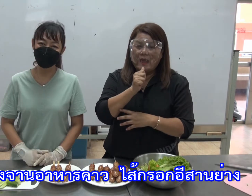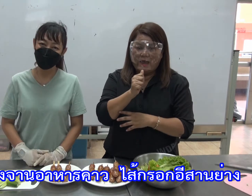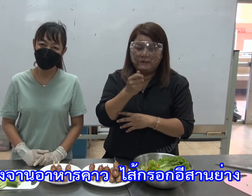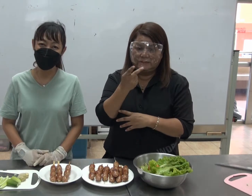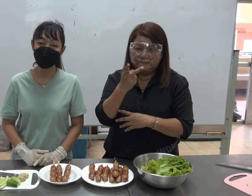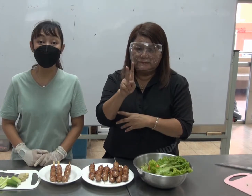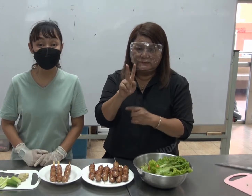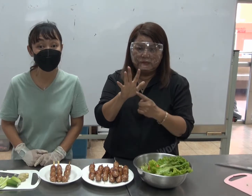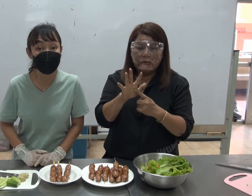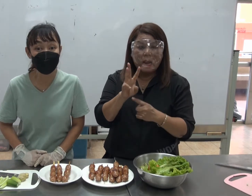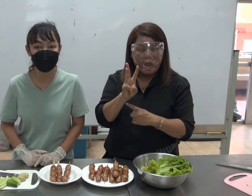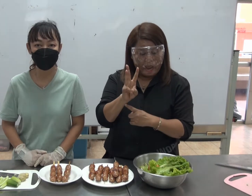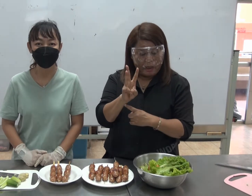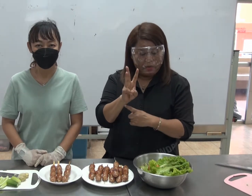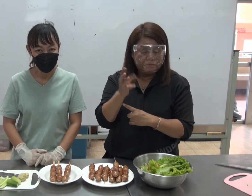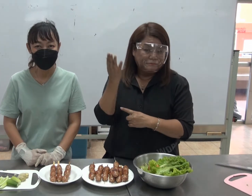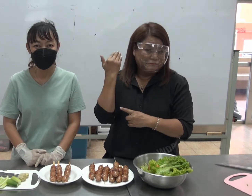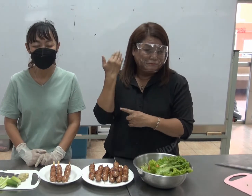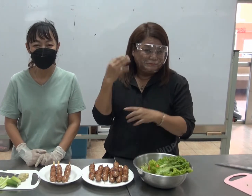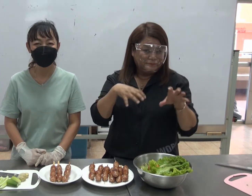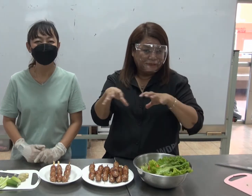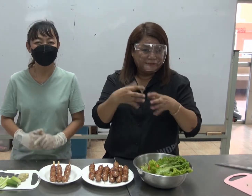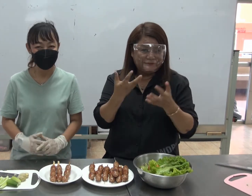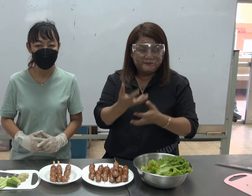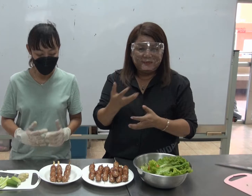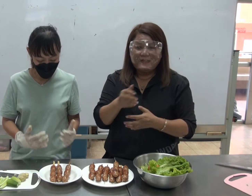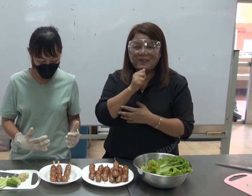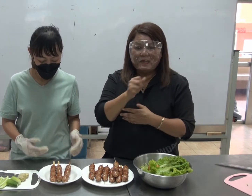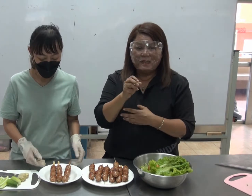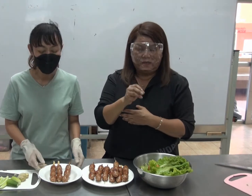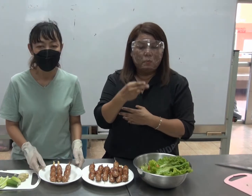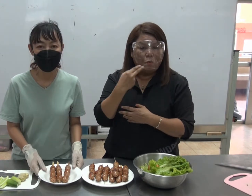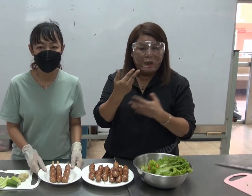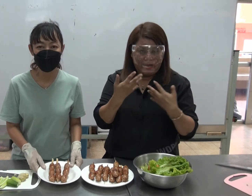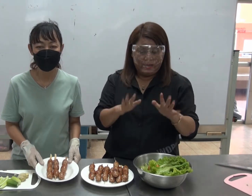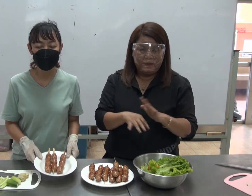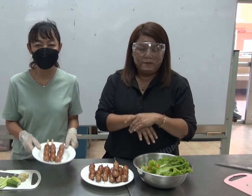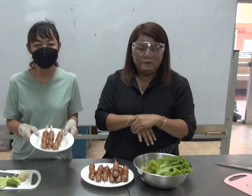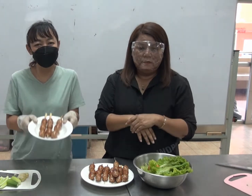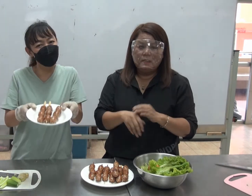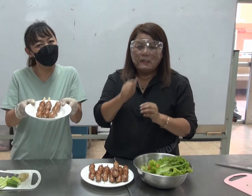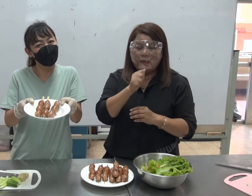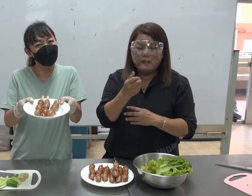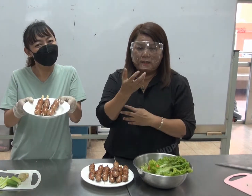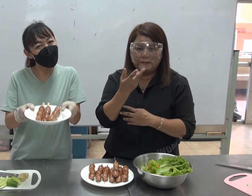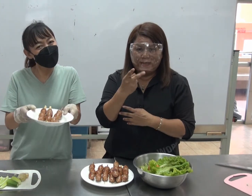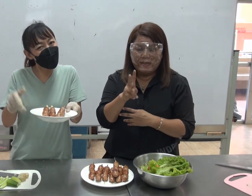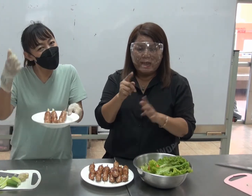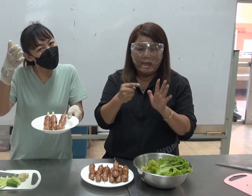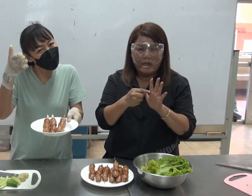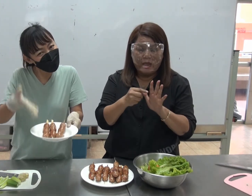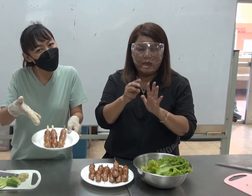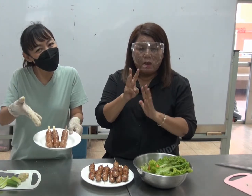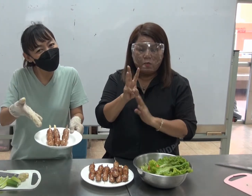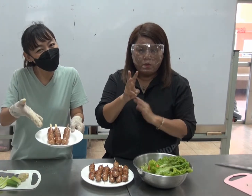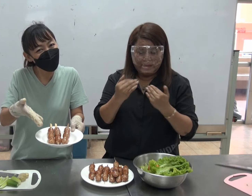ราจัดจานอาหารหวานกันไปแล้วนะคะตอนนี้เราก็มาจัดจานอาหารคาวอาหารคาวในวันนี้คือไส้กรอก